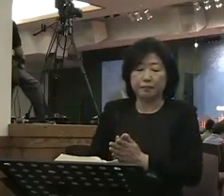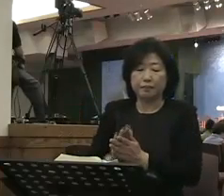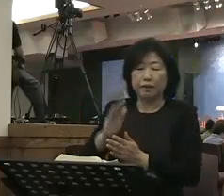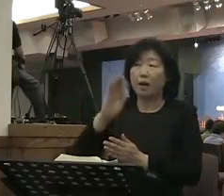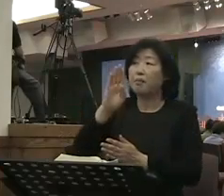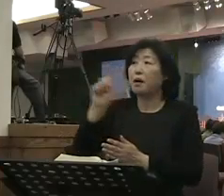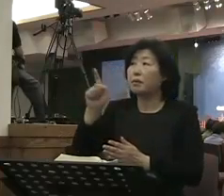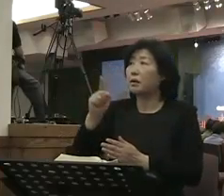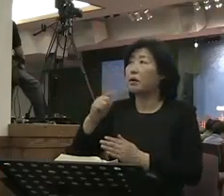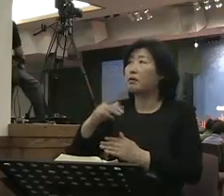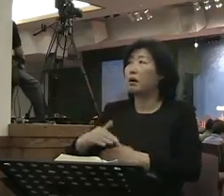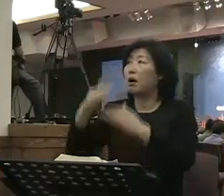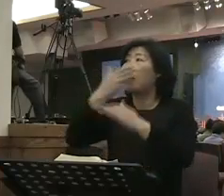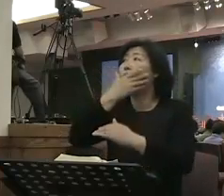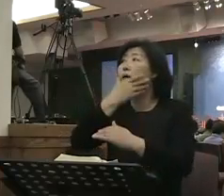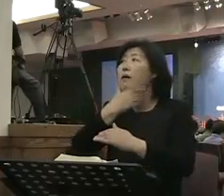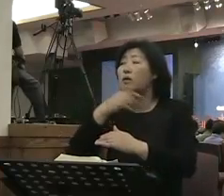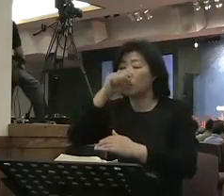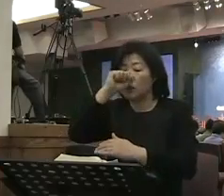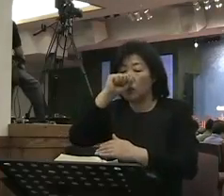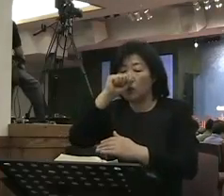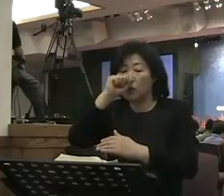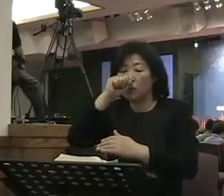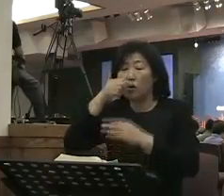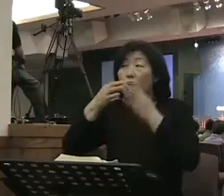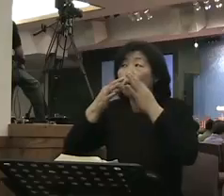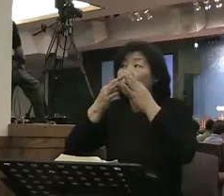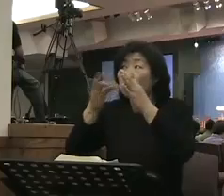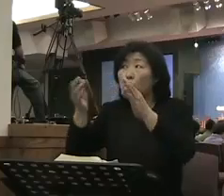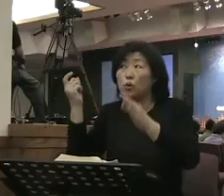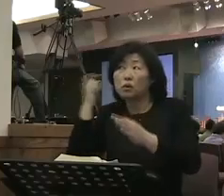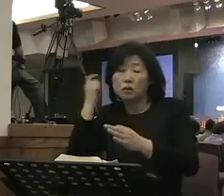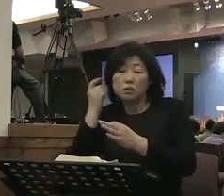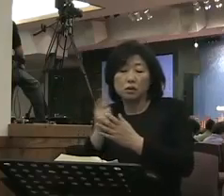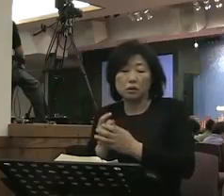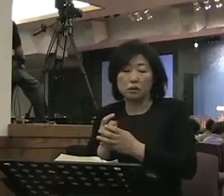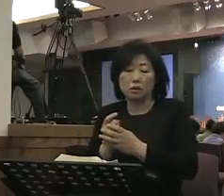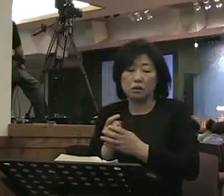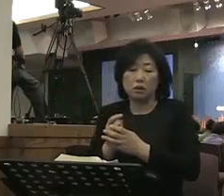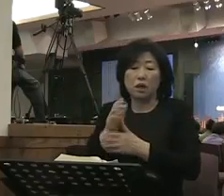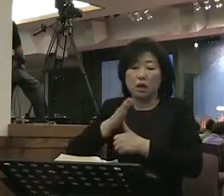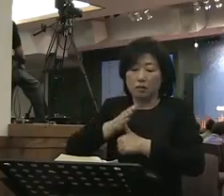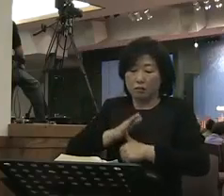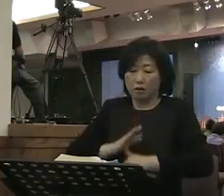아브라함이 세워지는 좋은 소식으로 인해 극복이 되고 맙니다.